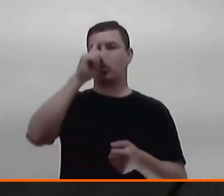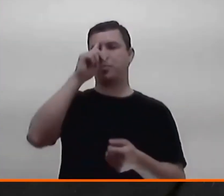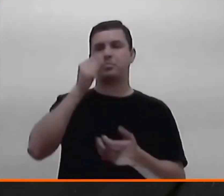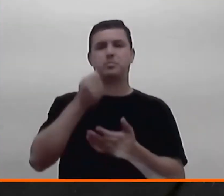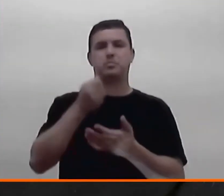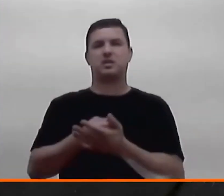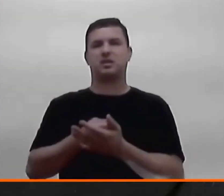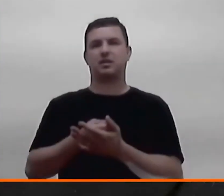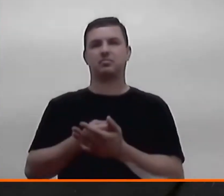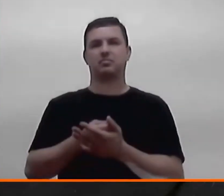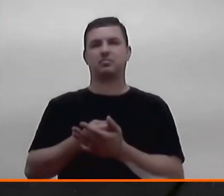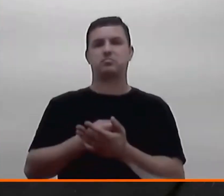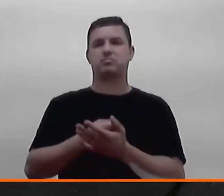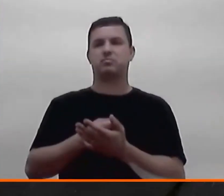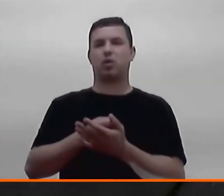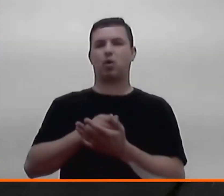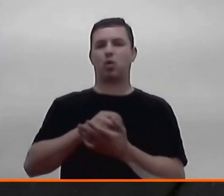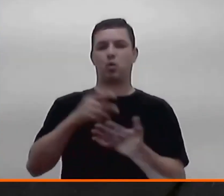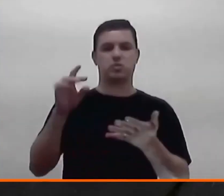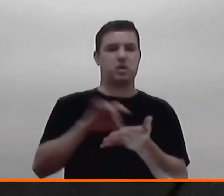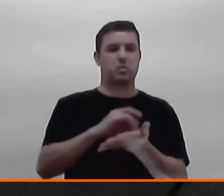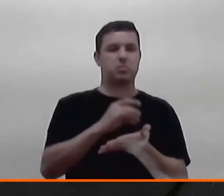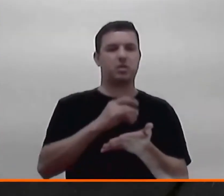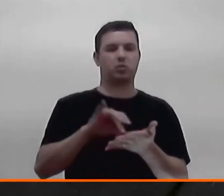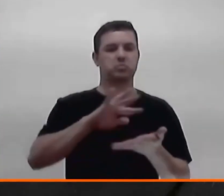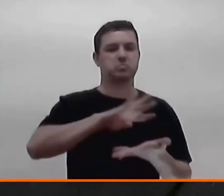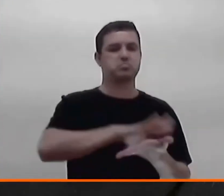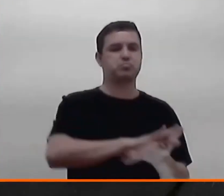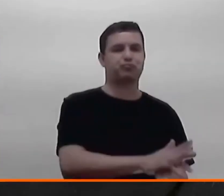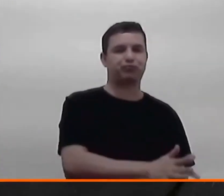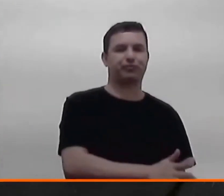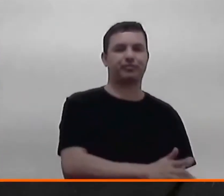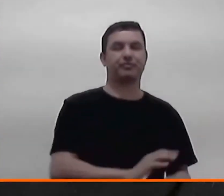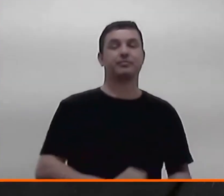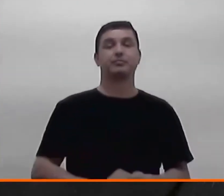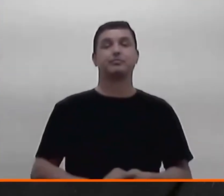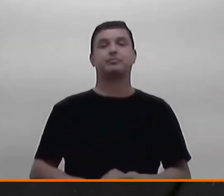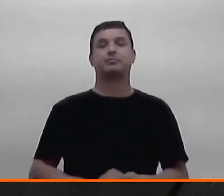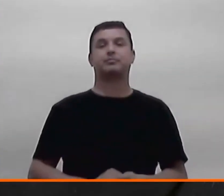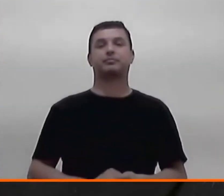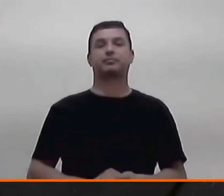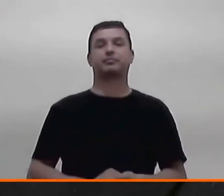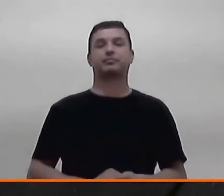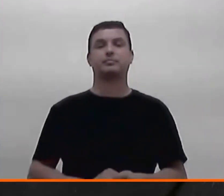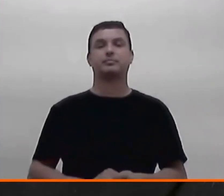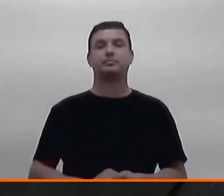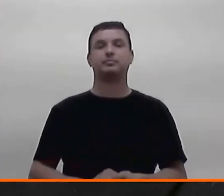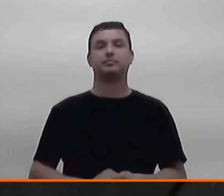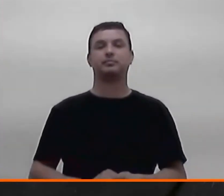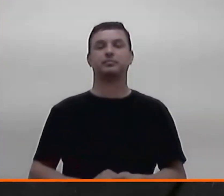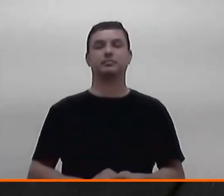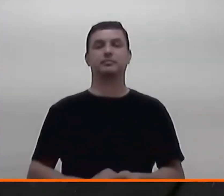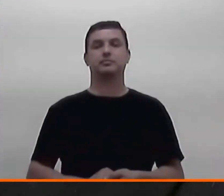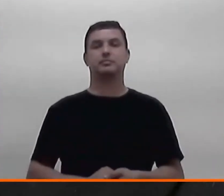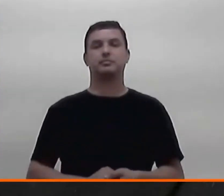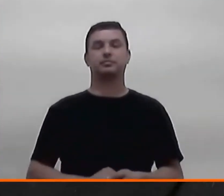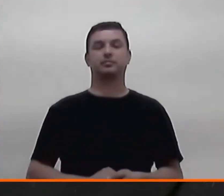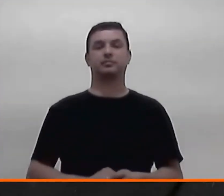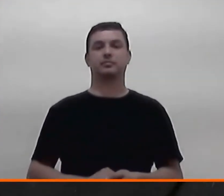entre os teus inimigos. Aqui no versículo 3, precisa recorrer ao que escrevi